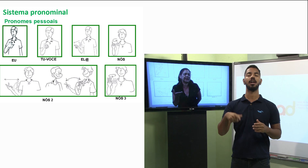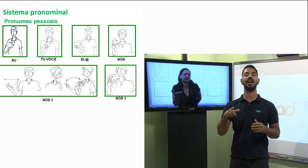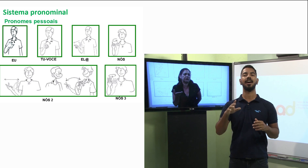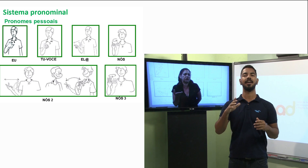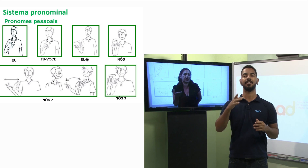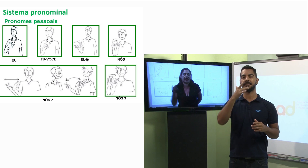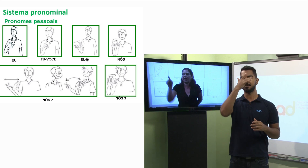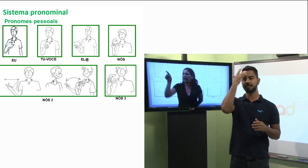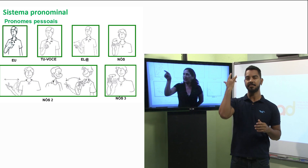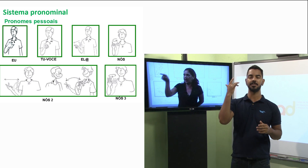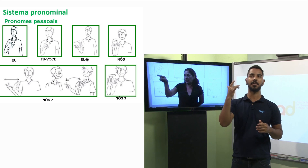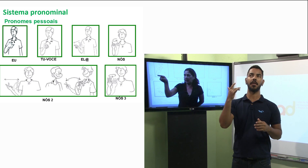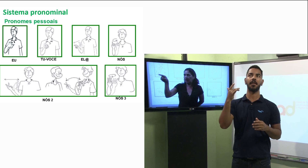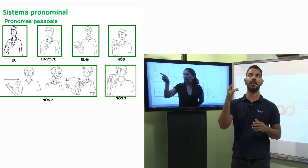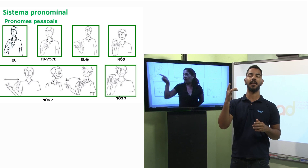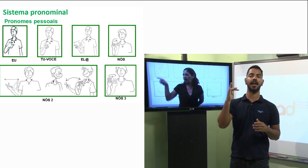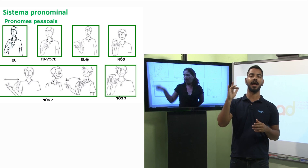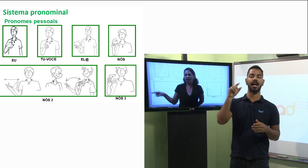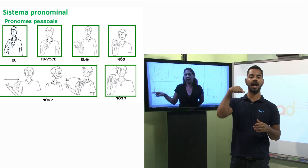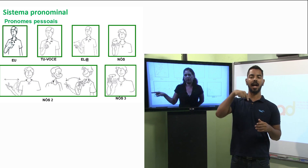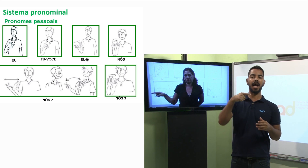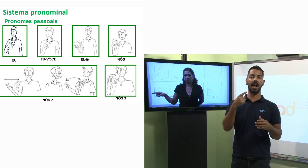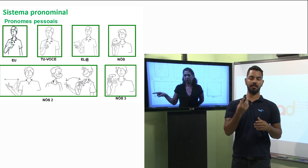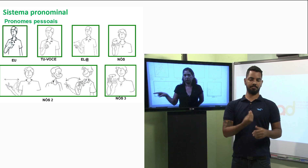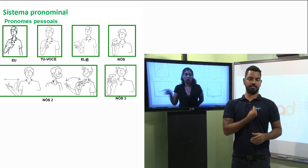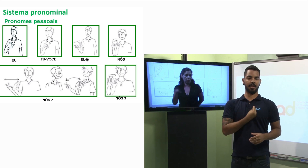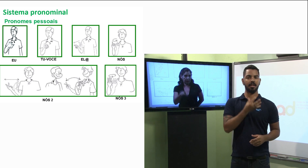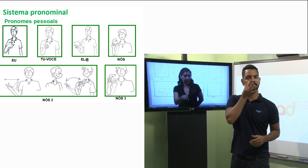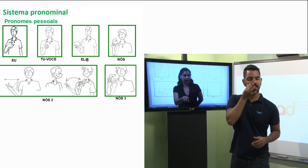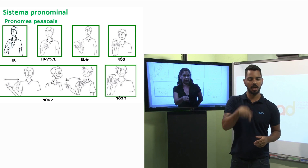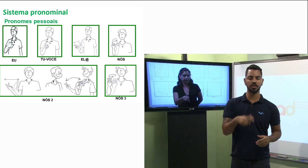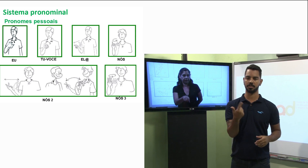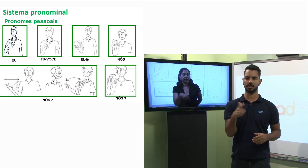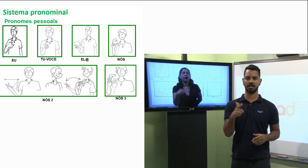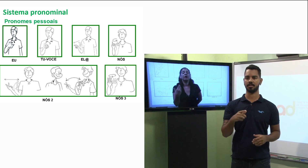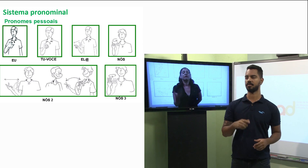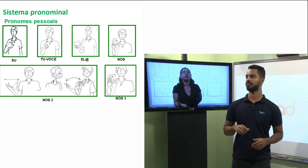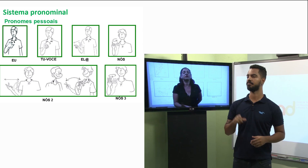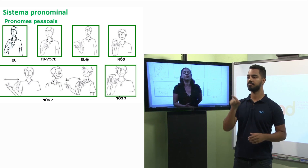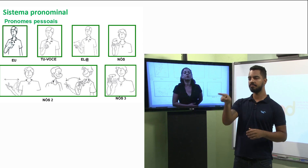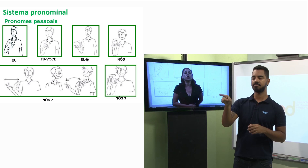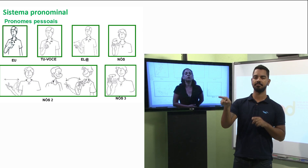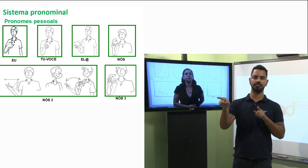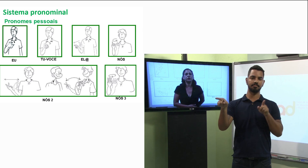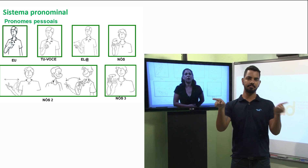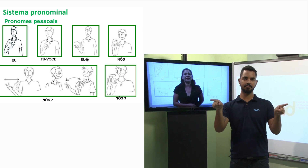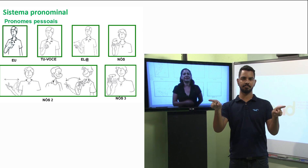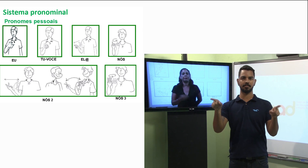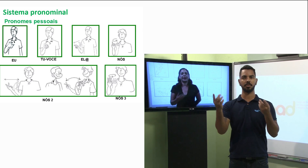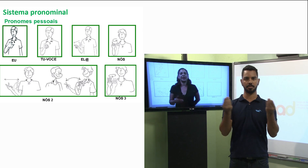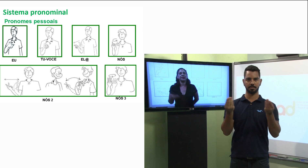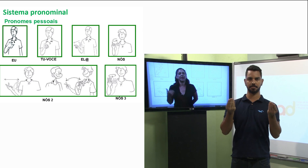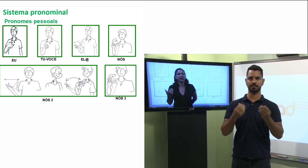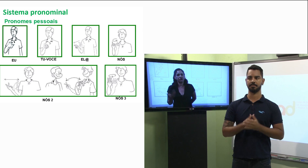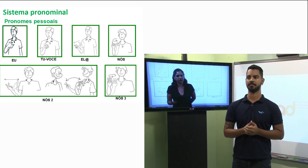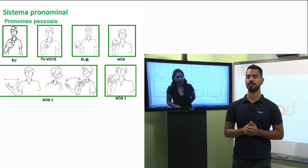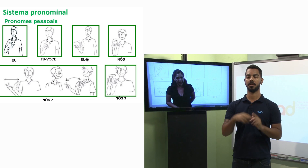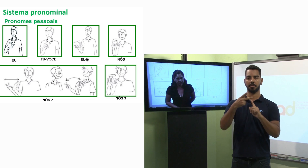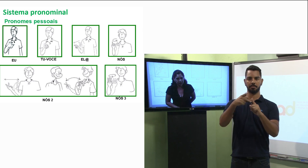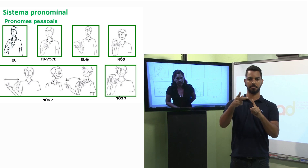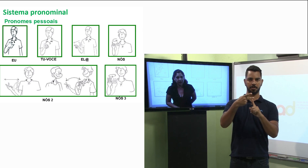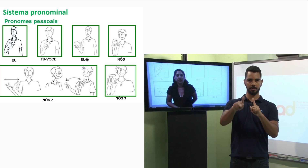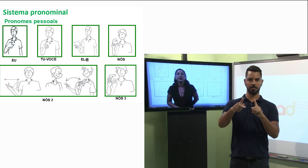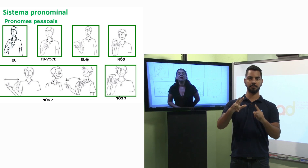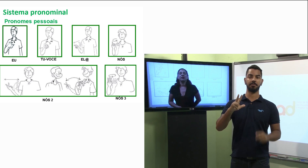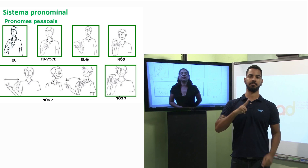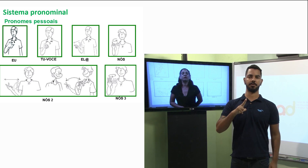pessoa que está sendo mencionada. Ele, ela ou ela. Vamos ver os pronomes pessoais que aparecem neste